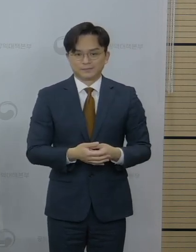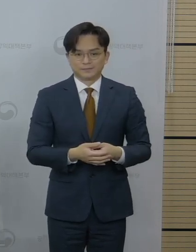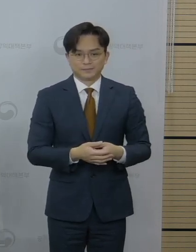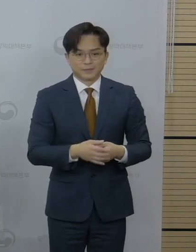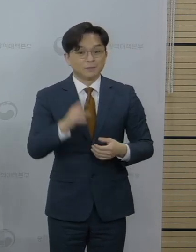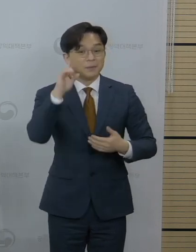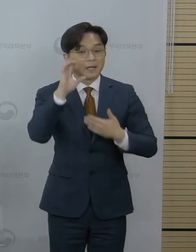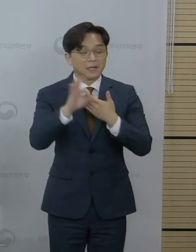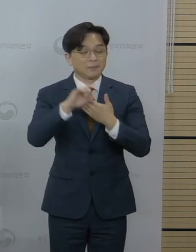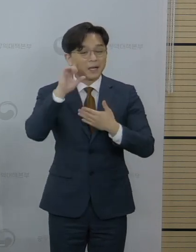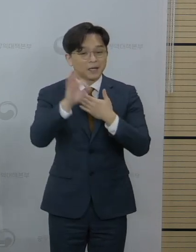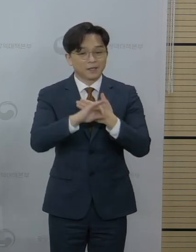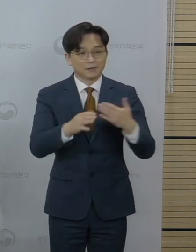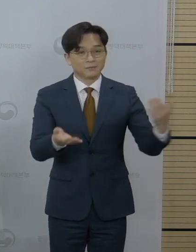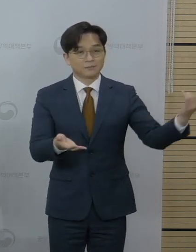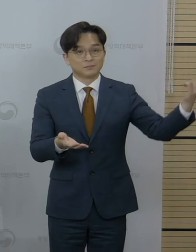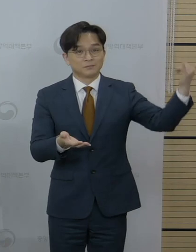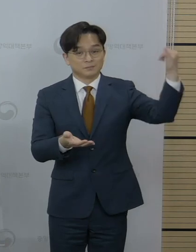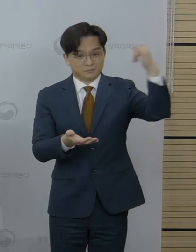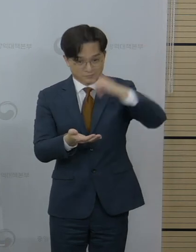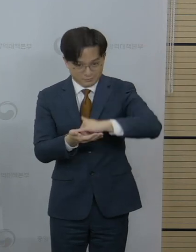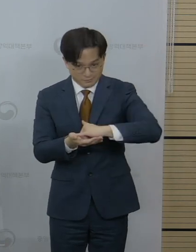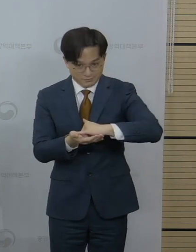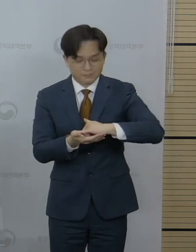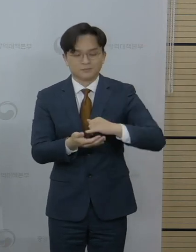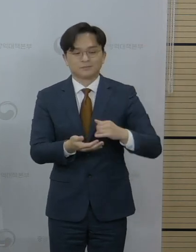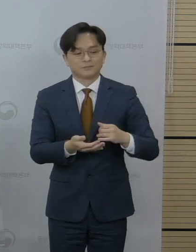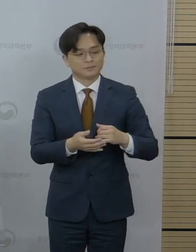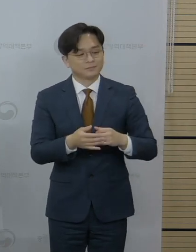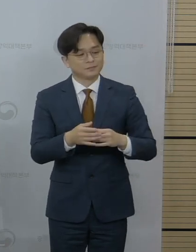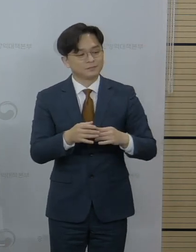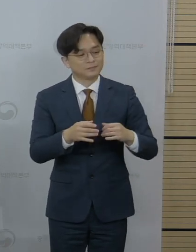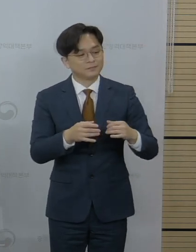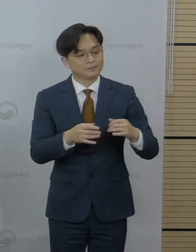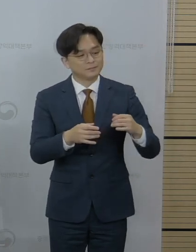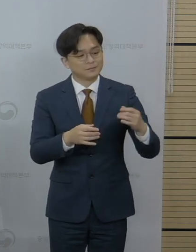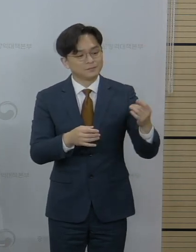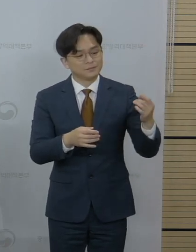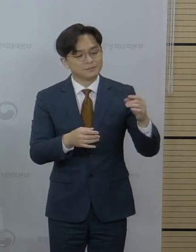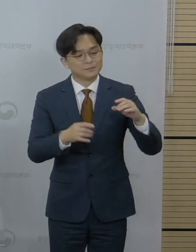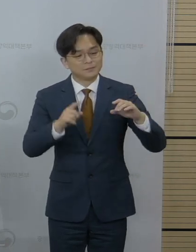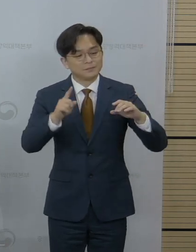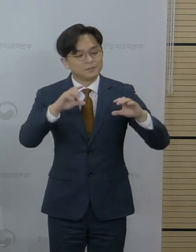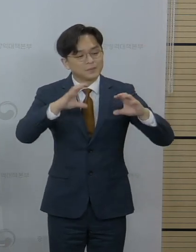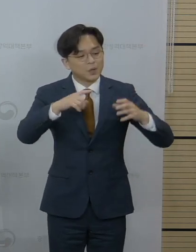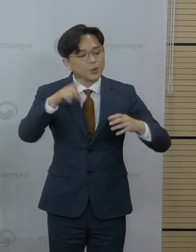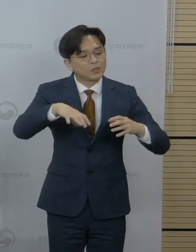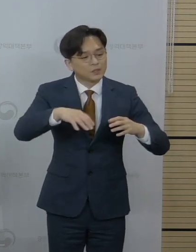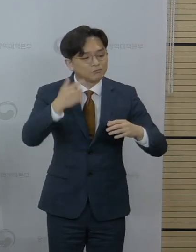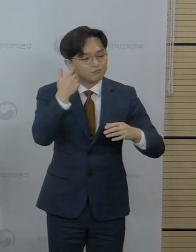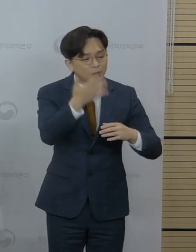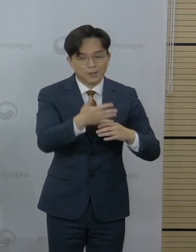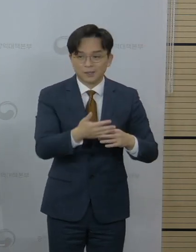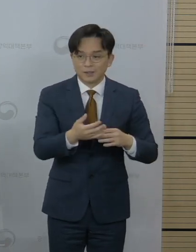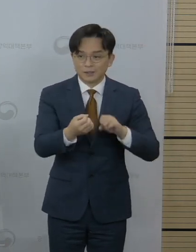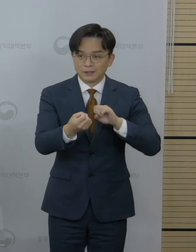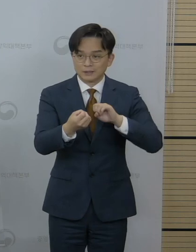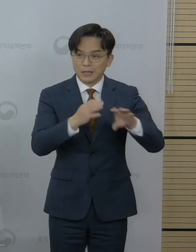않으면 사실상 영국 체류 사실을 확인하기는 좀 어려운 상황이긴